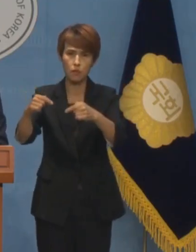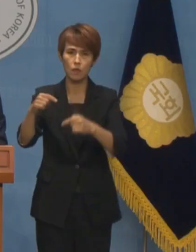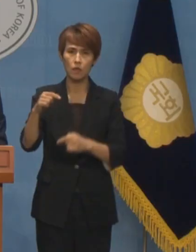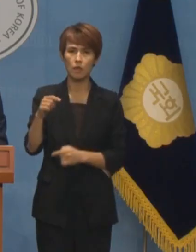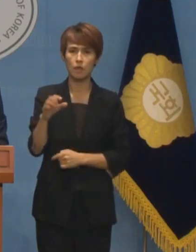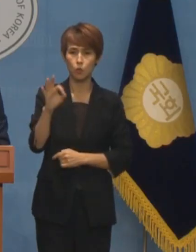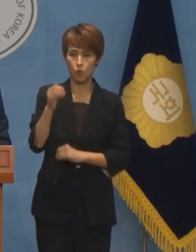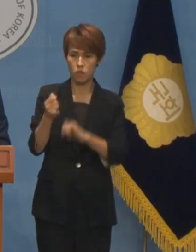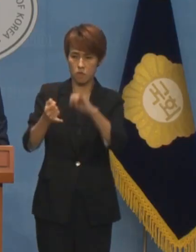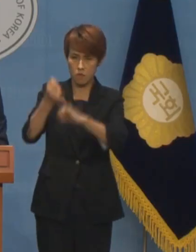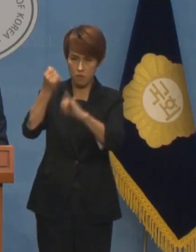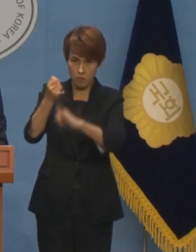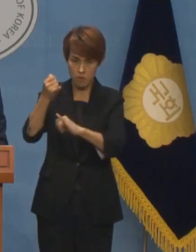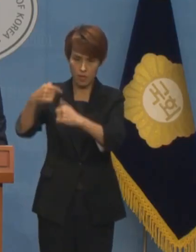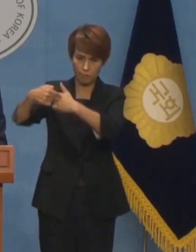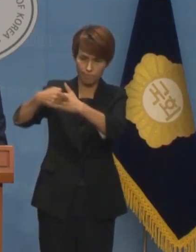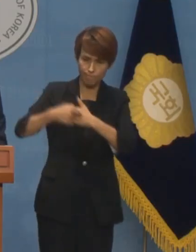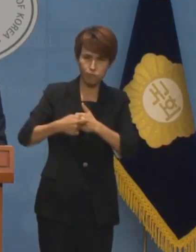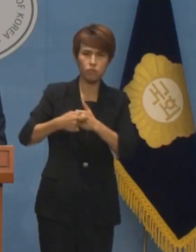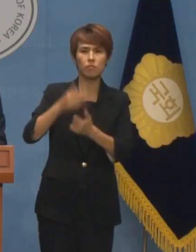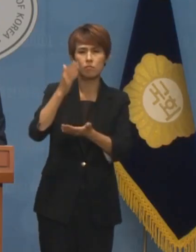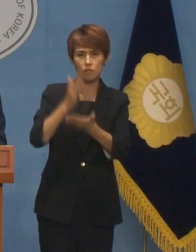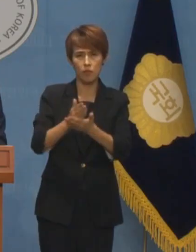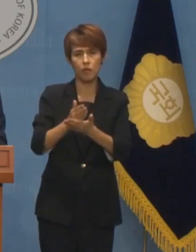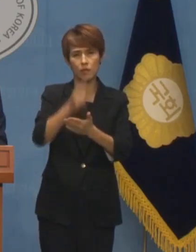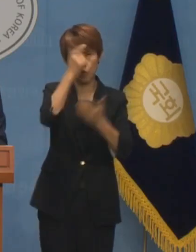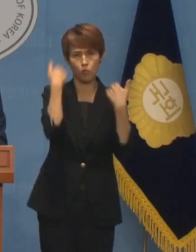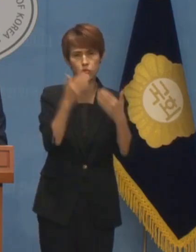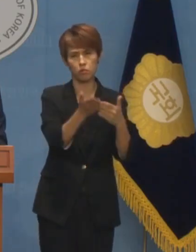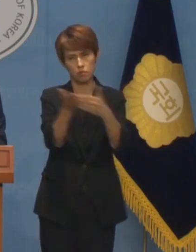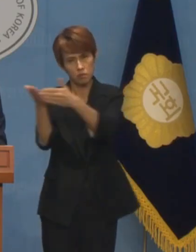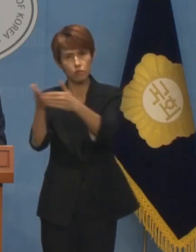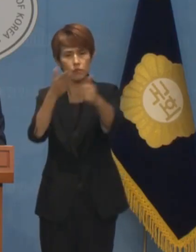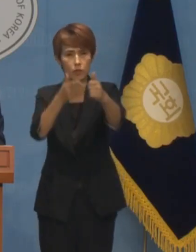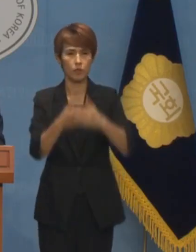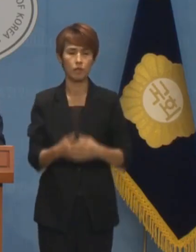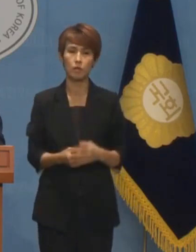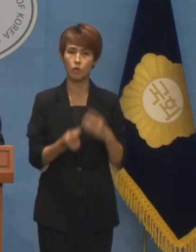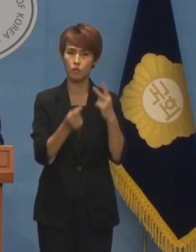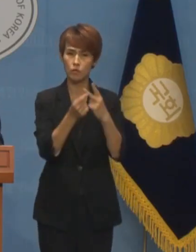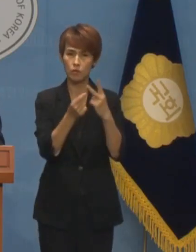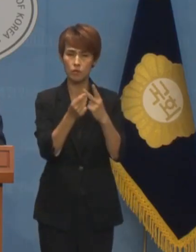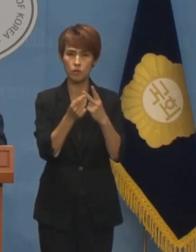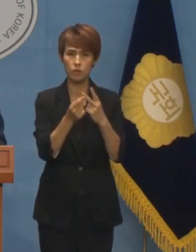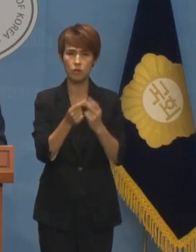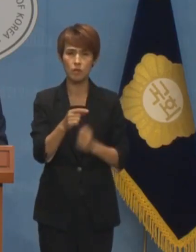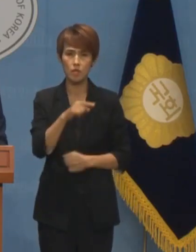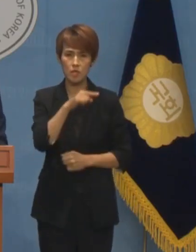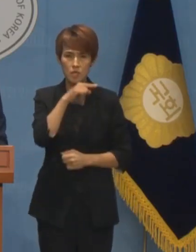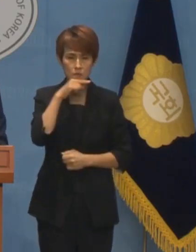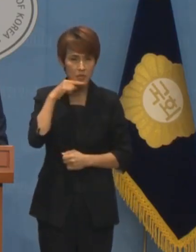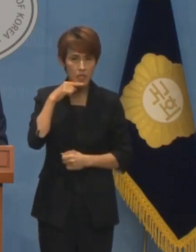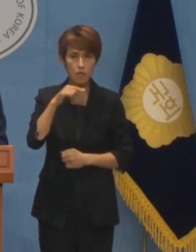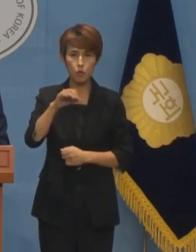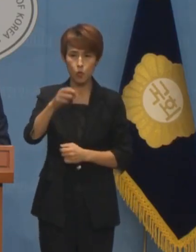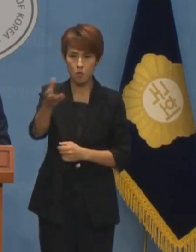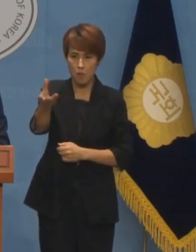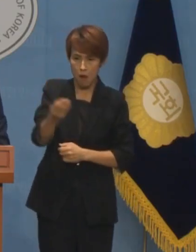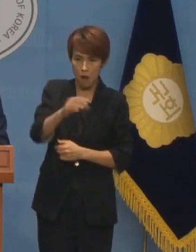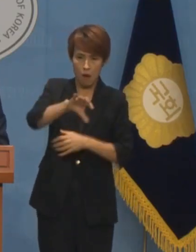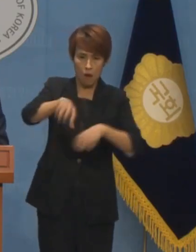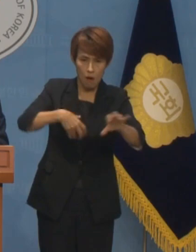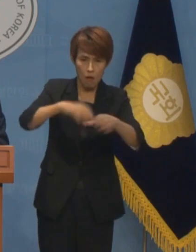추심이 진행되지 않도록 해야 할 것입니다. 둘째, 빚 돌려막기로는 사태를